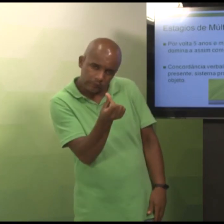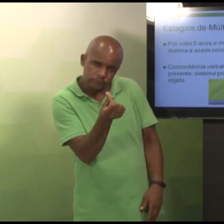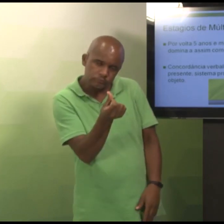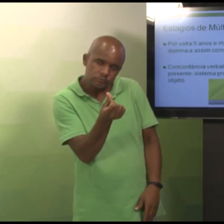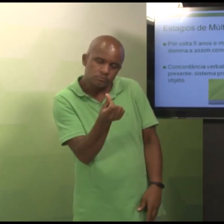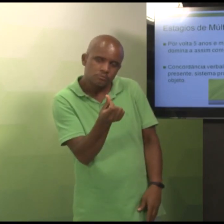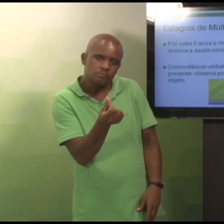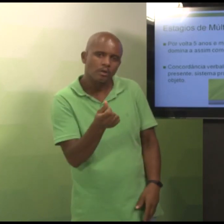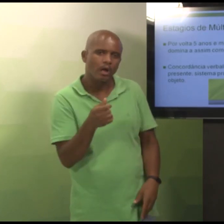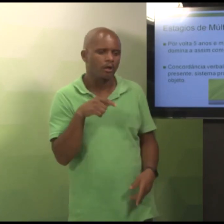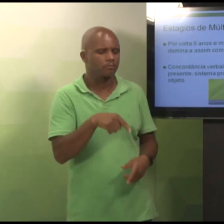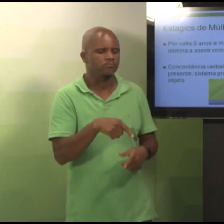até 6 anos